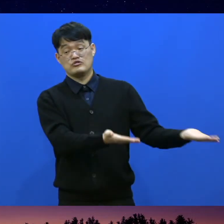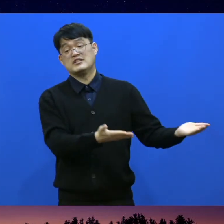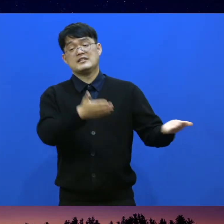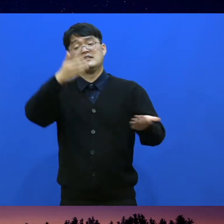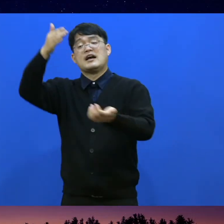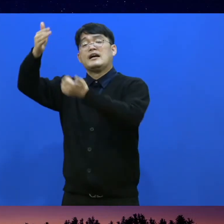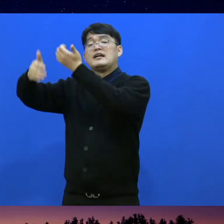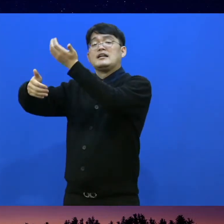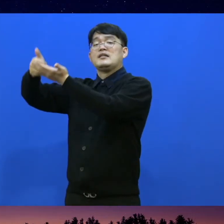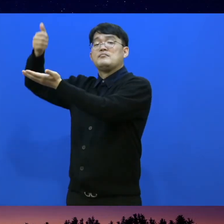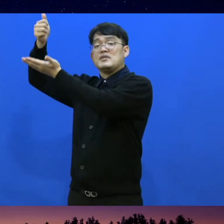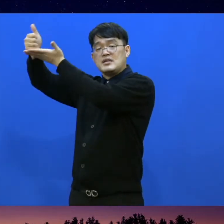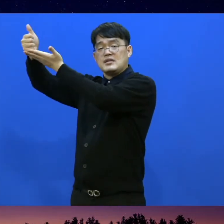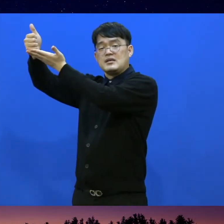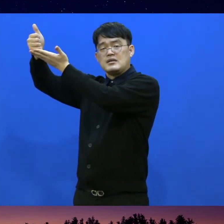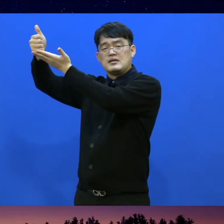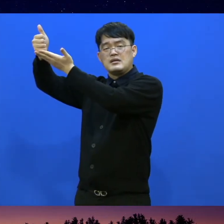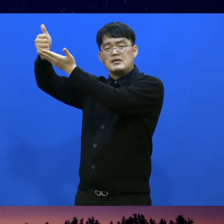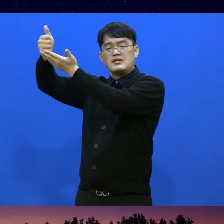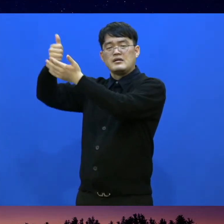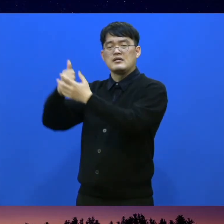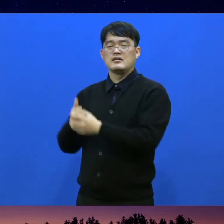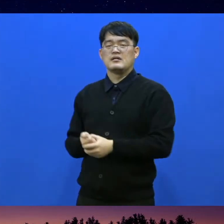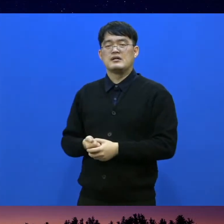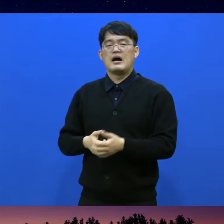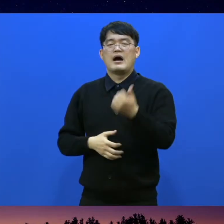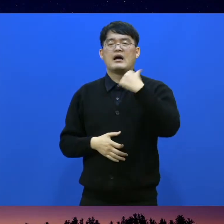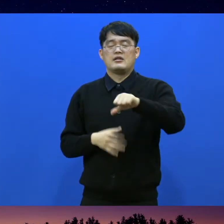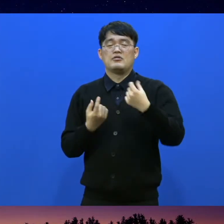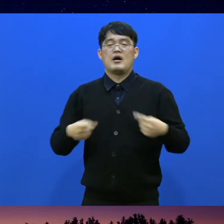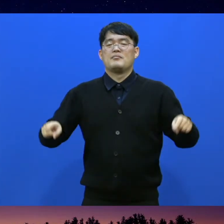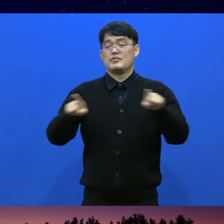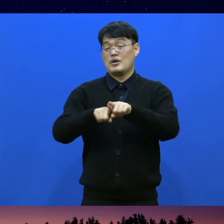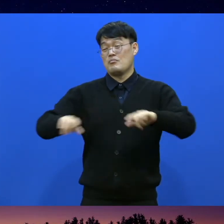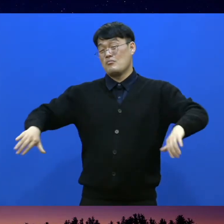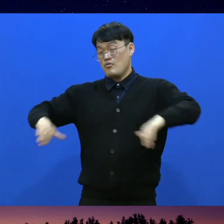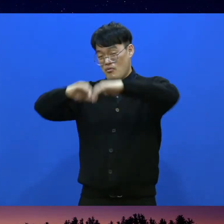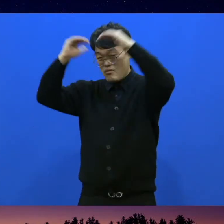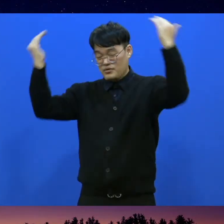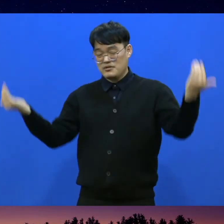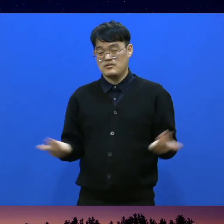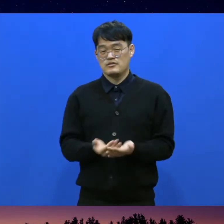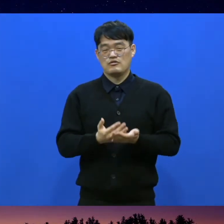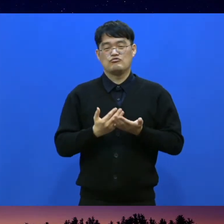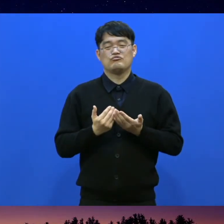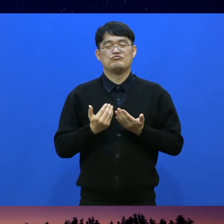어찌 그 아들과 함께 모든 것을